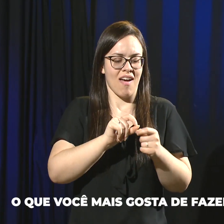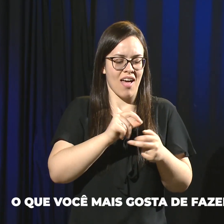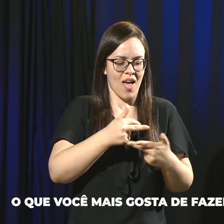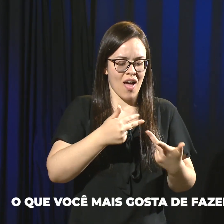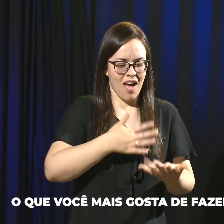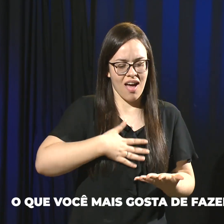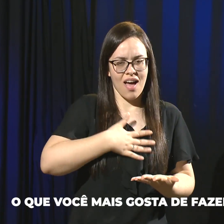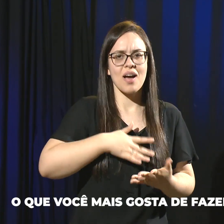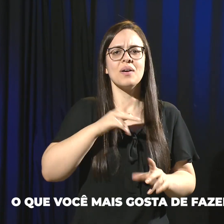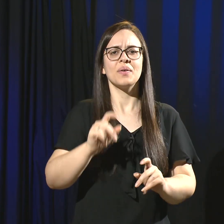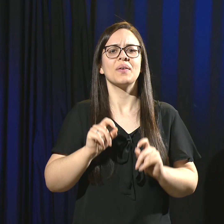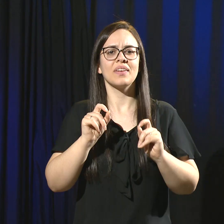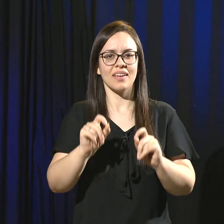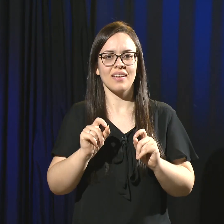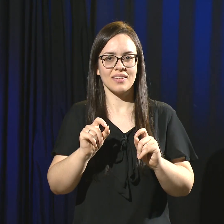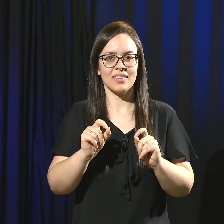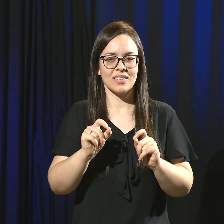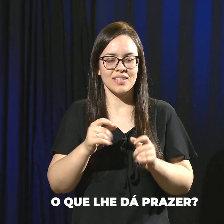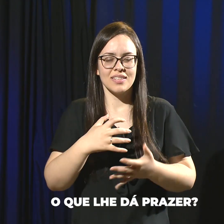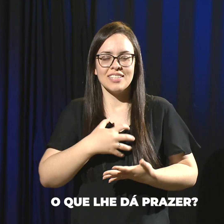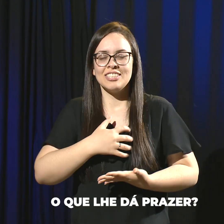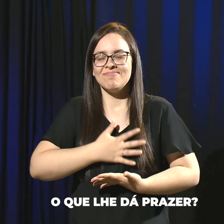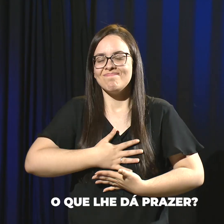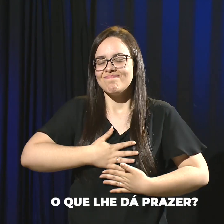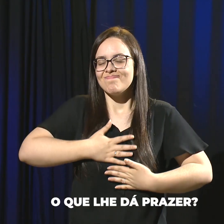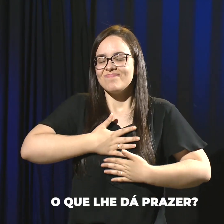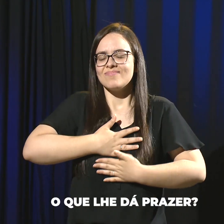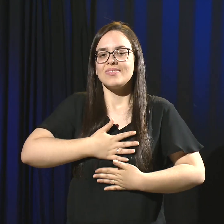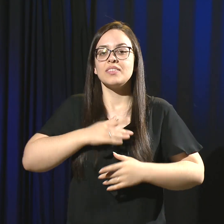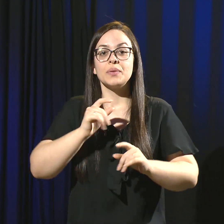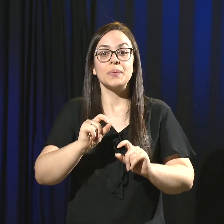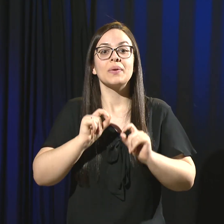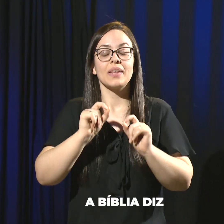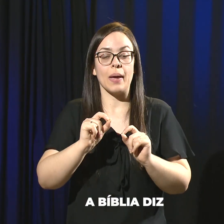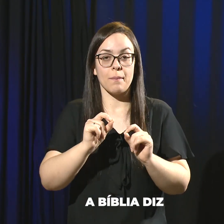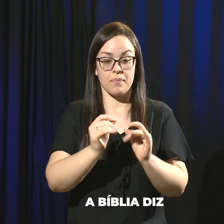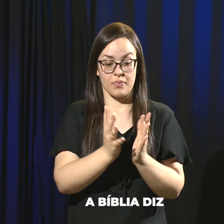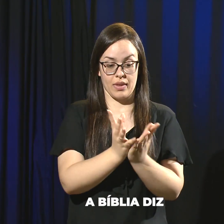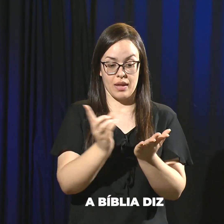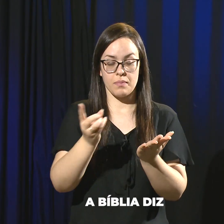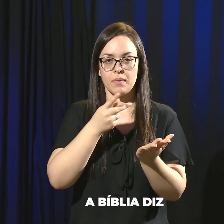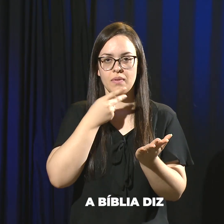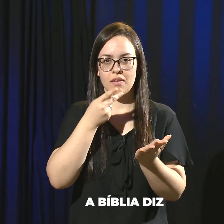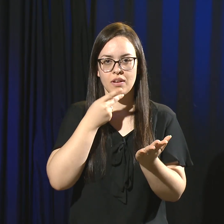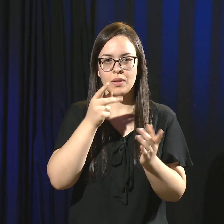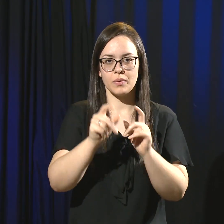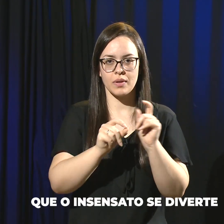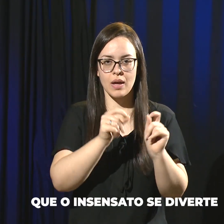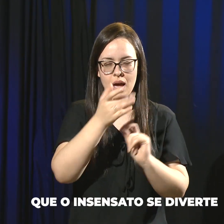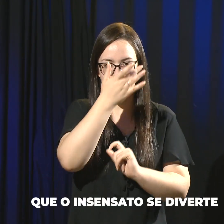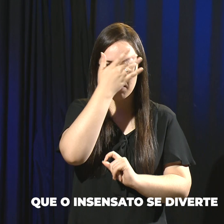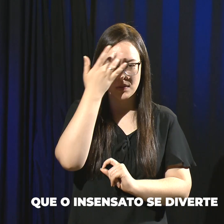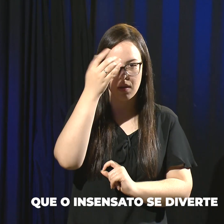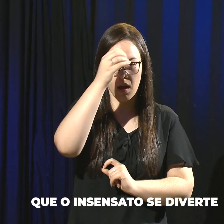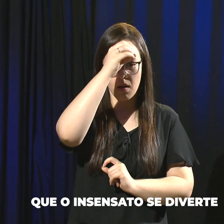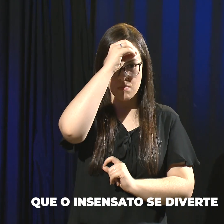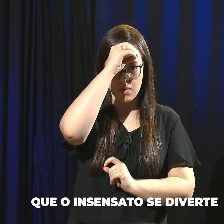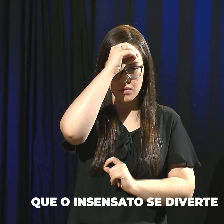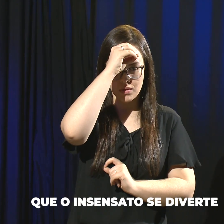mais gosta de fazer o que me dá prazer a Bíblia diz que insensato se